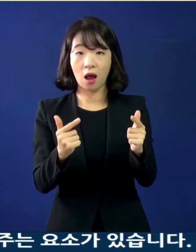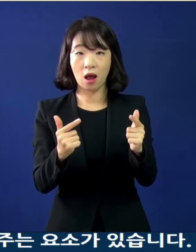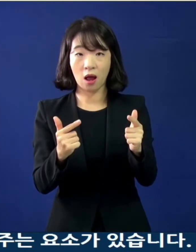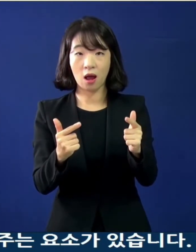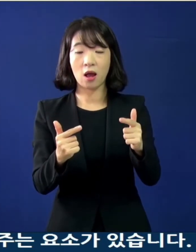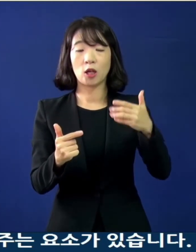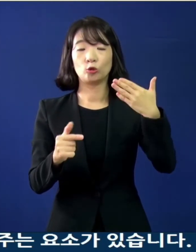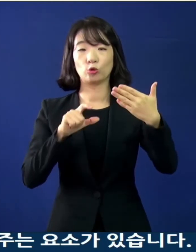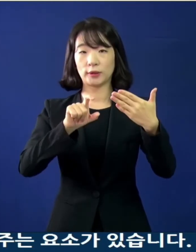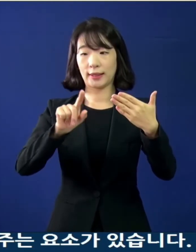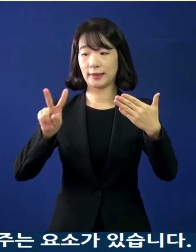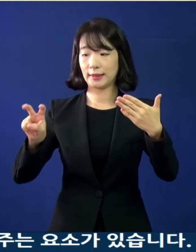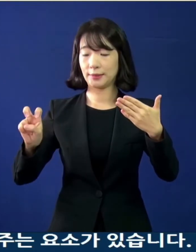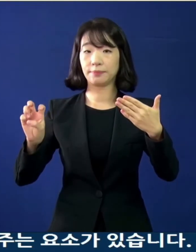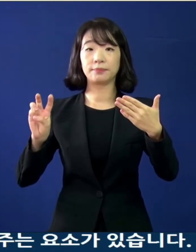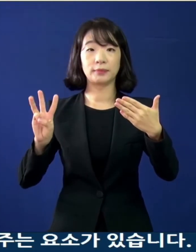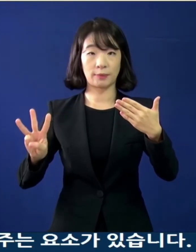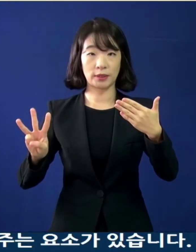23절을 보면